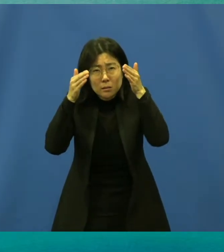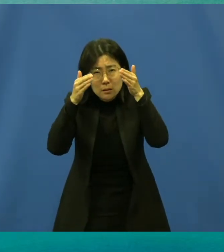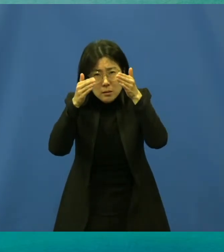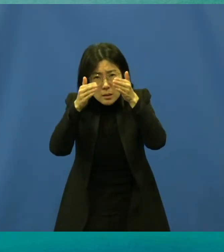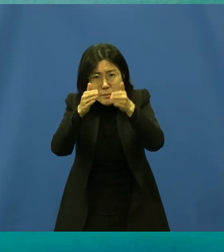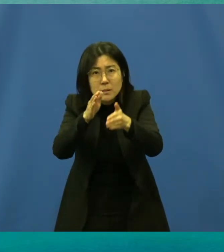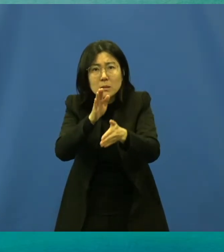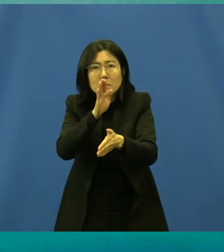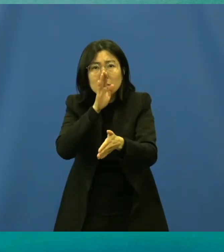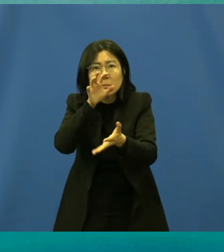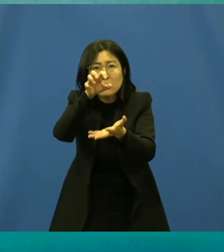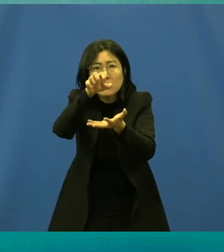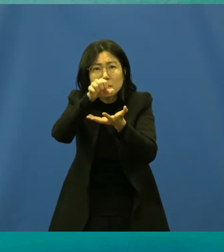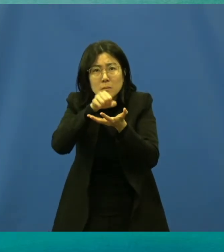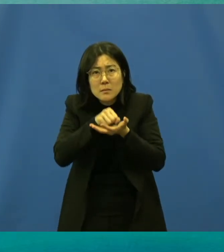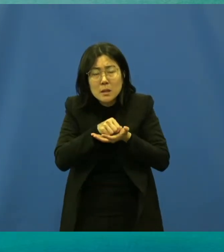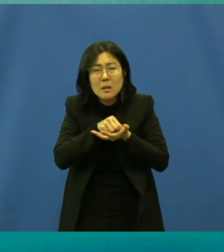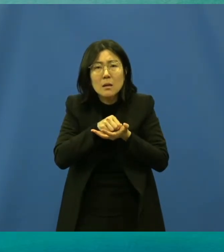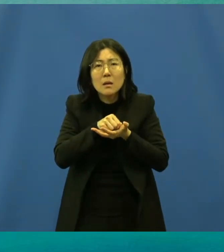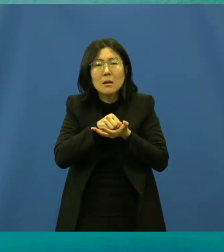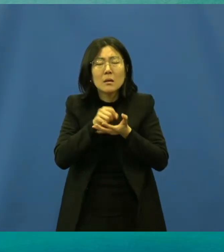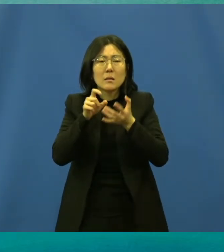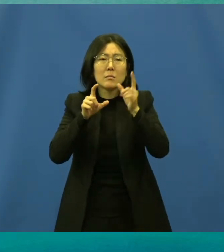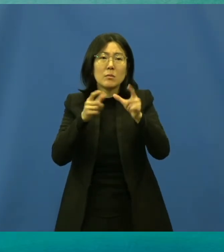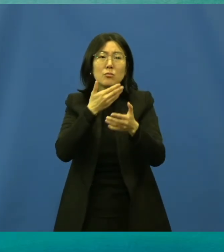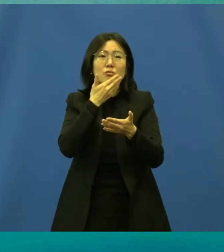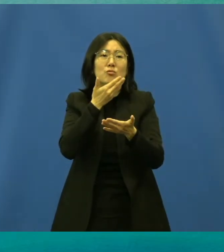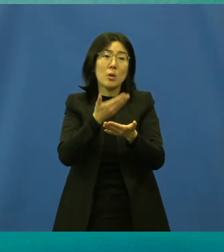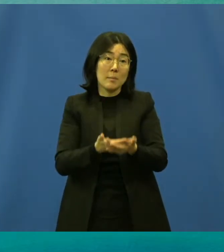특히 여러분, 하나님이 말씀하실 때